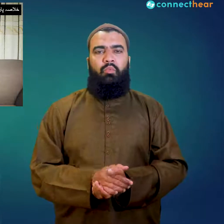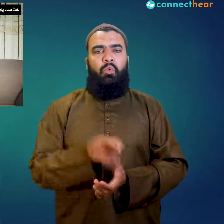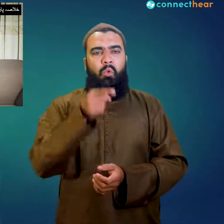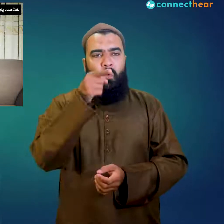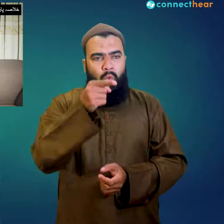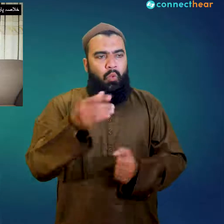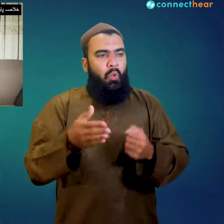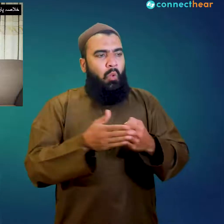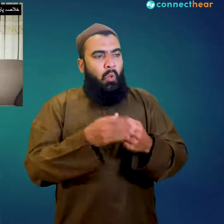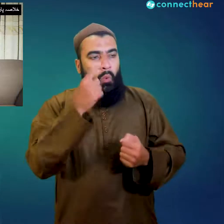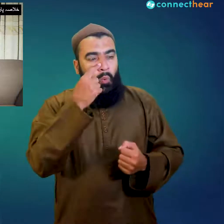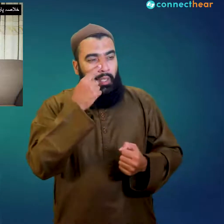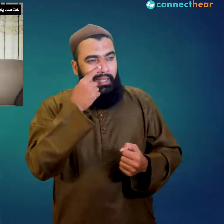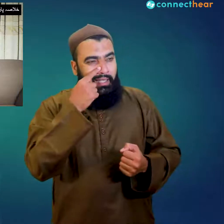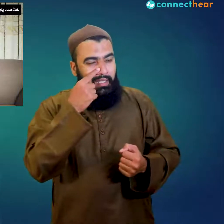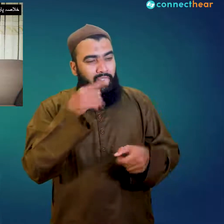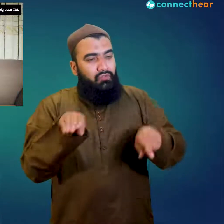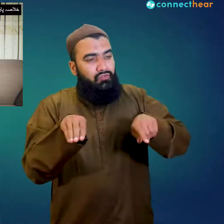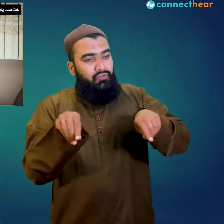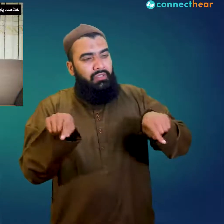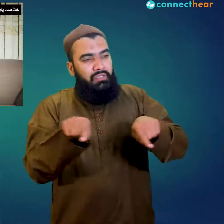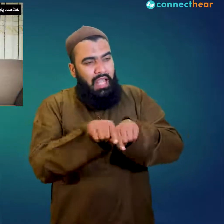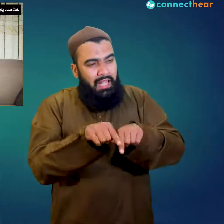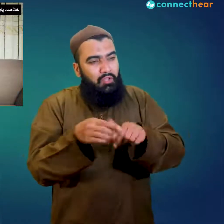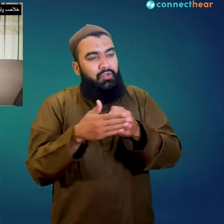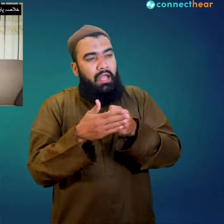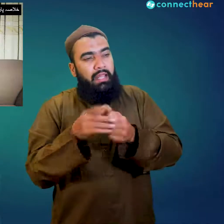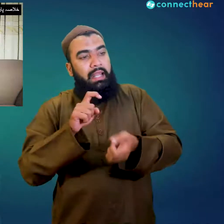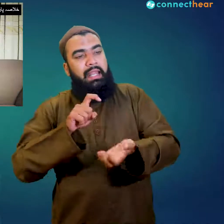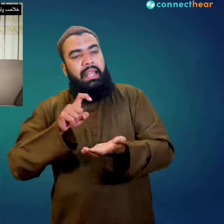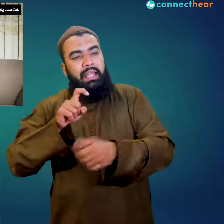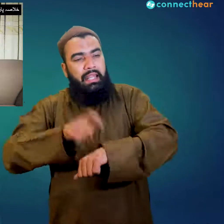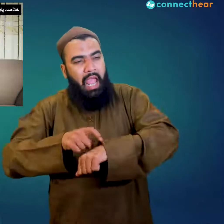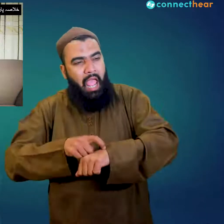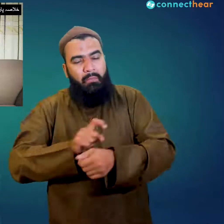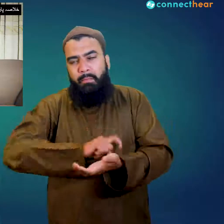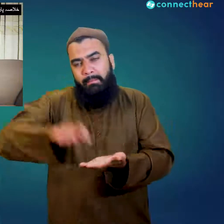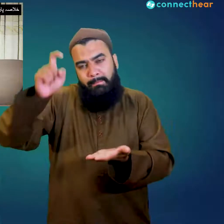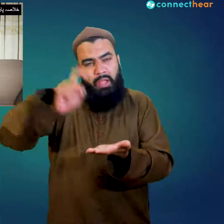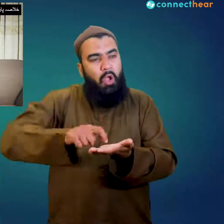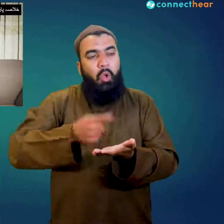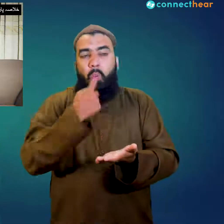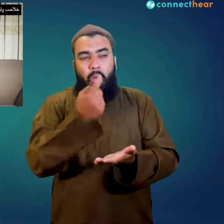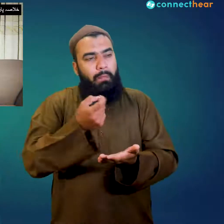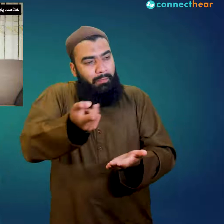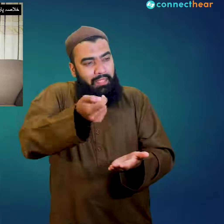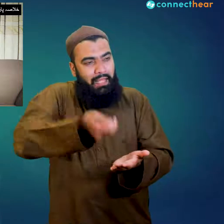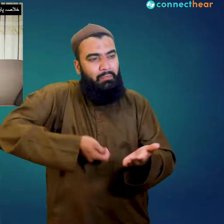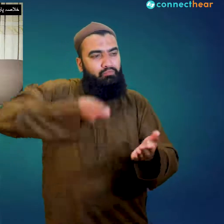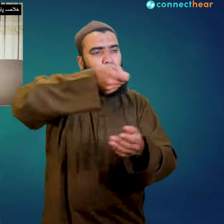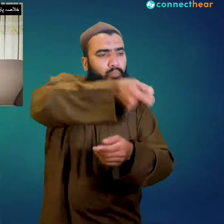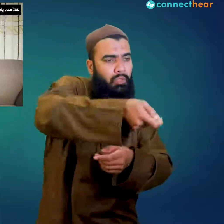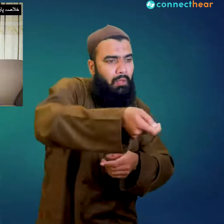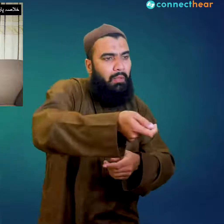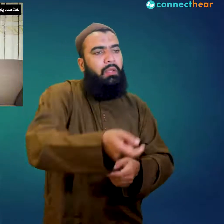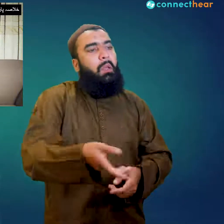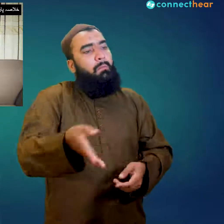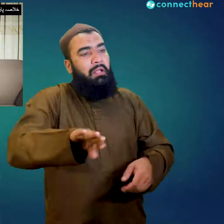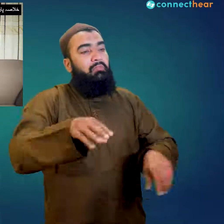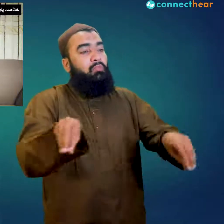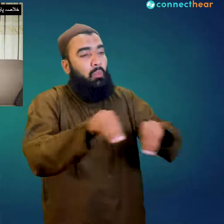کو مہر خوش دلی کے ساتھ دے دیا کرو، اگر وہ اس مہر میں سے اپنی رضا اور مرضی